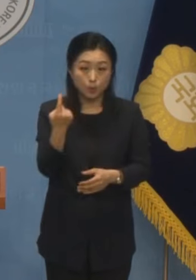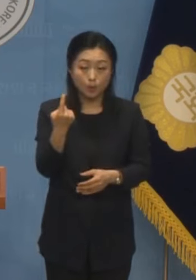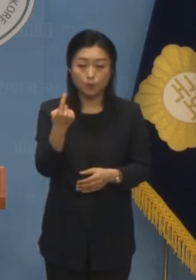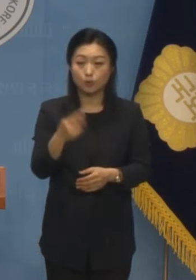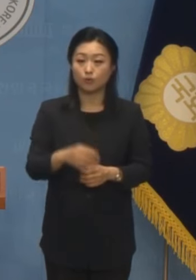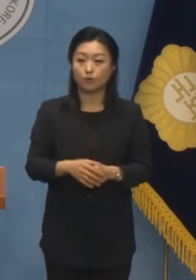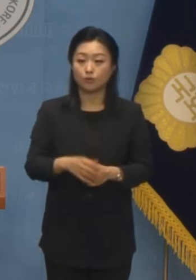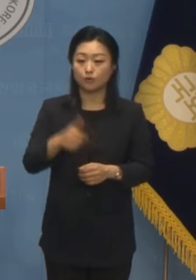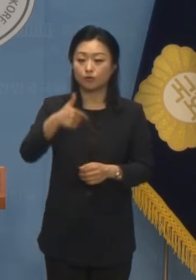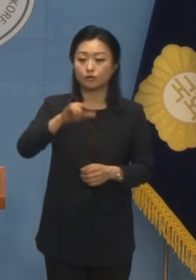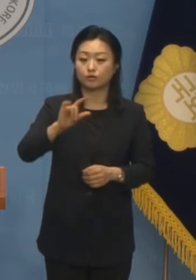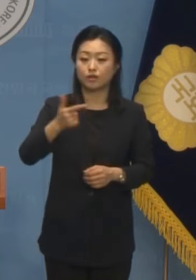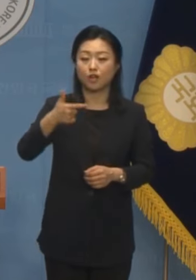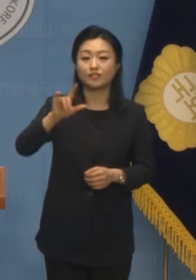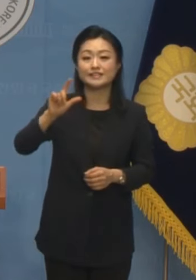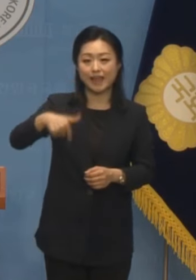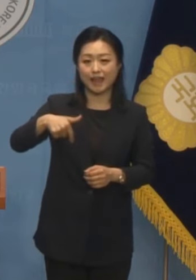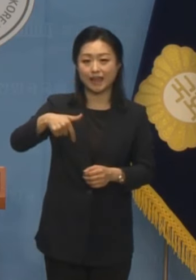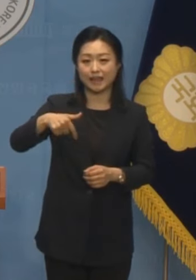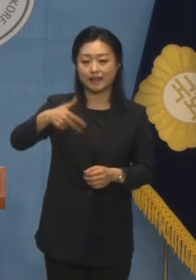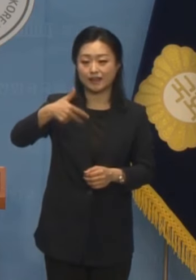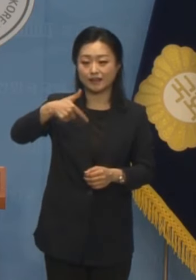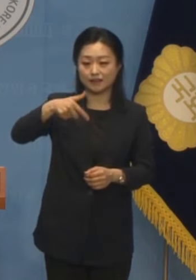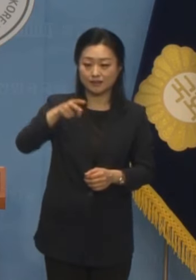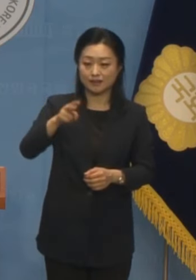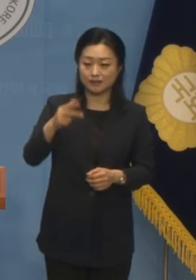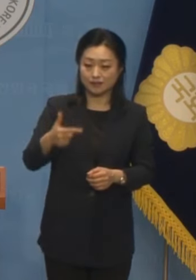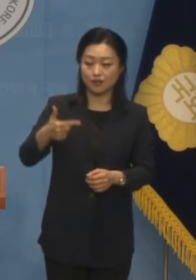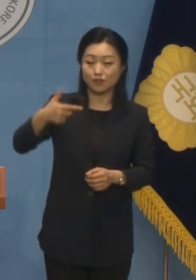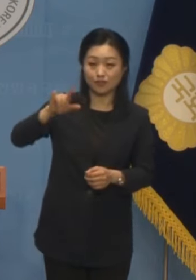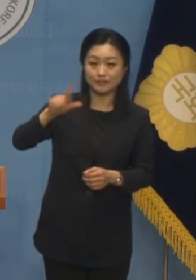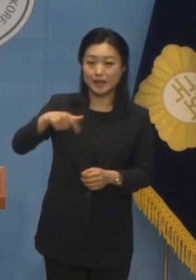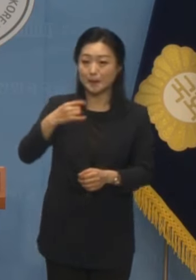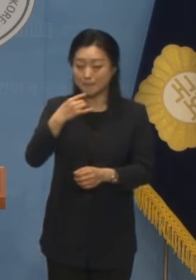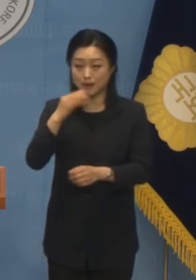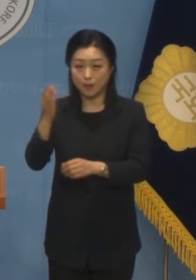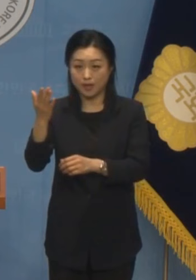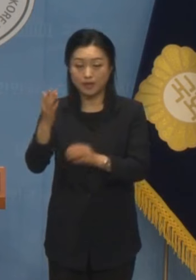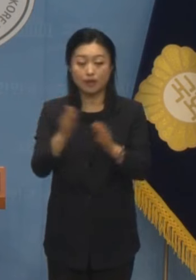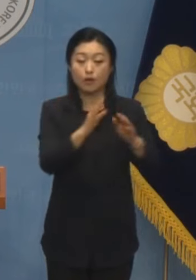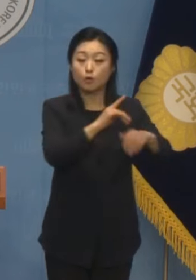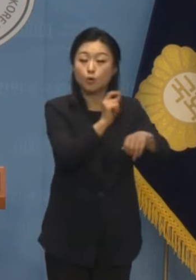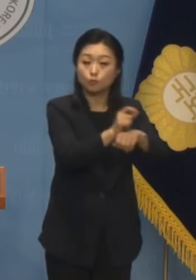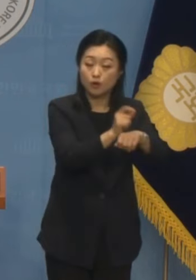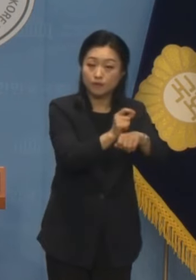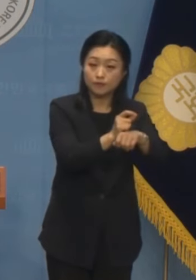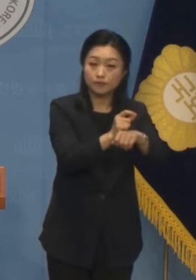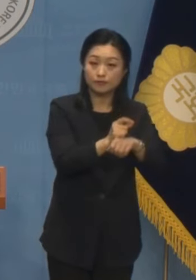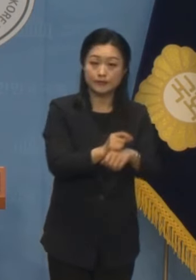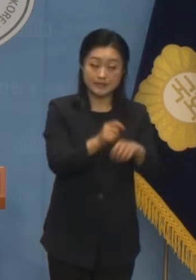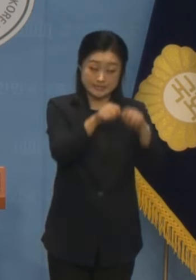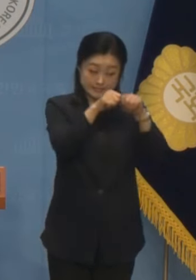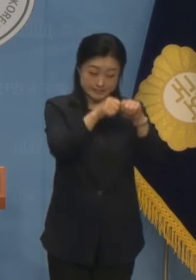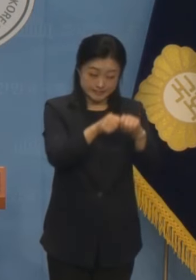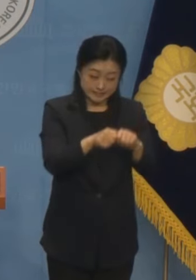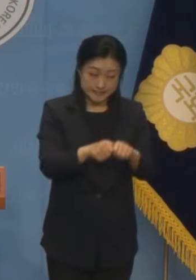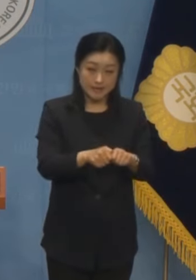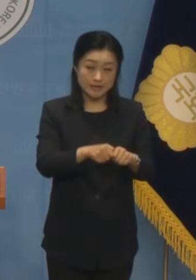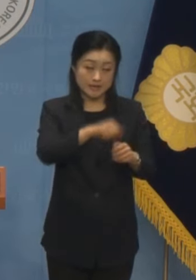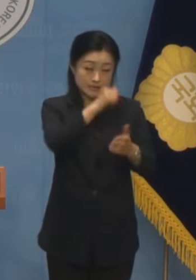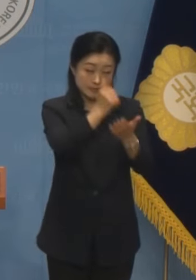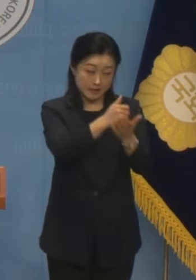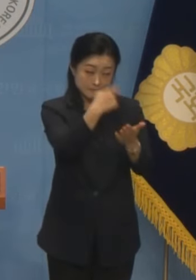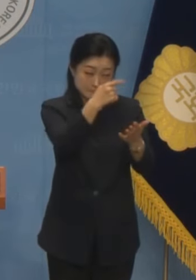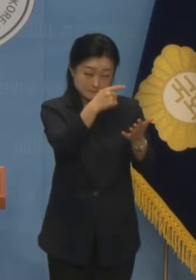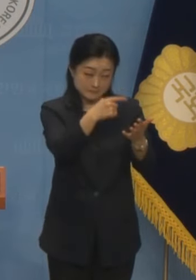경우에도 견책이 가능하도록 하는 구조입니다. 그러나 공무원 같은 경우에는 촘촘히 세세하게